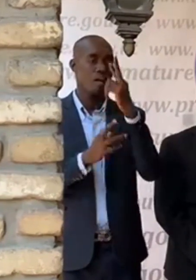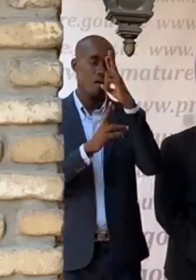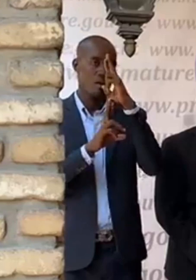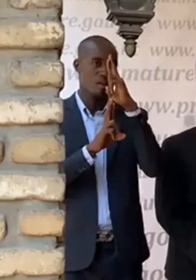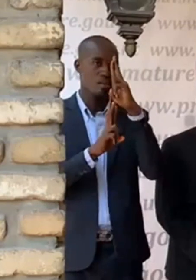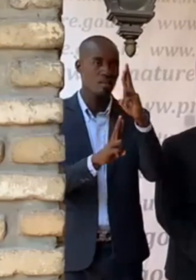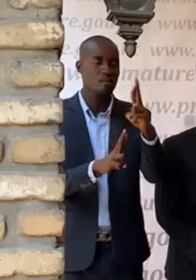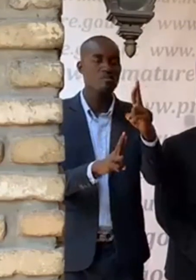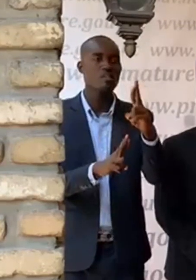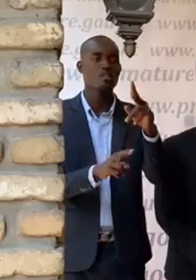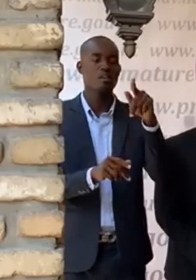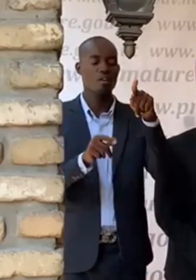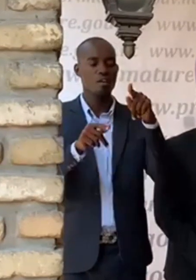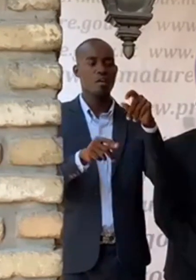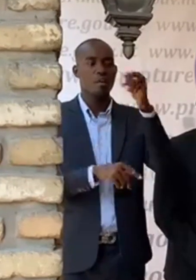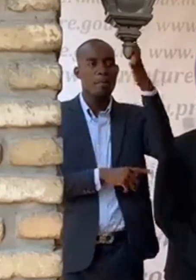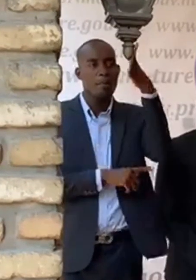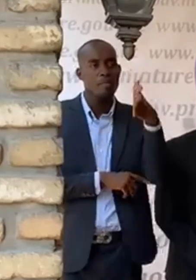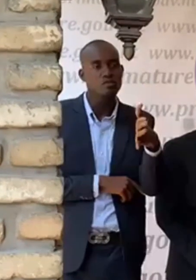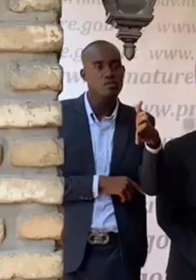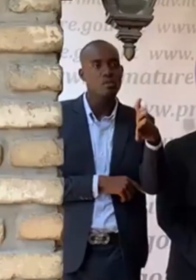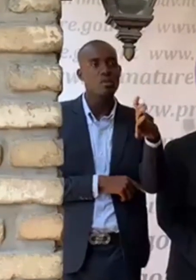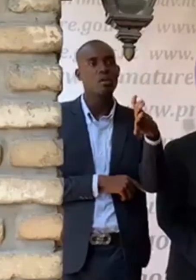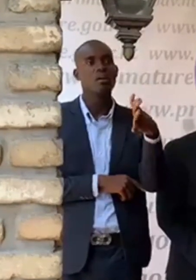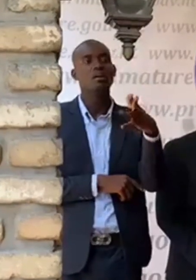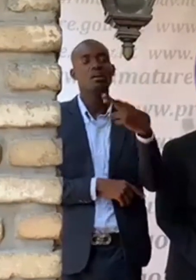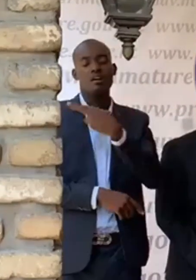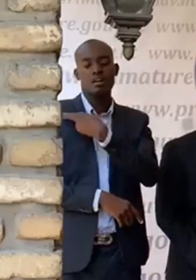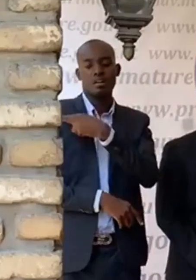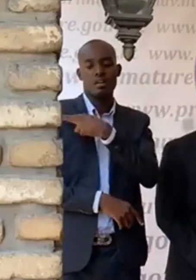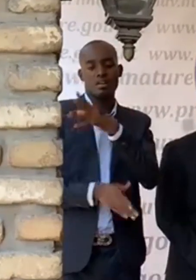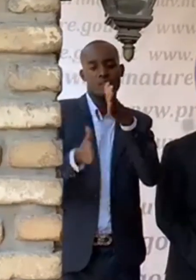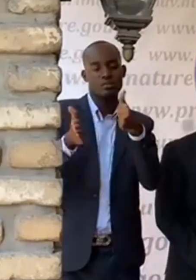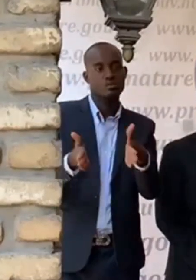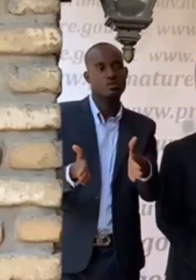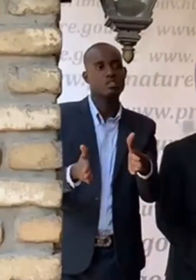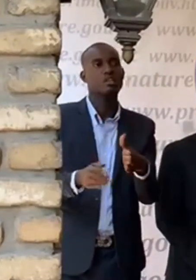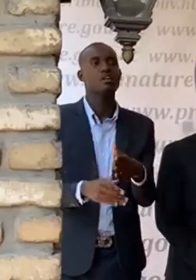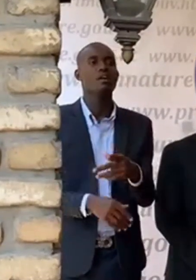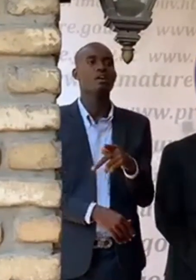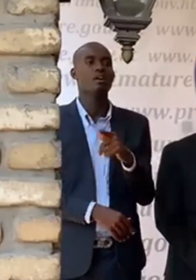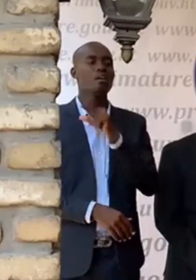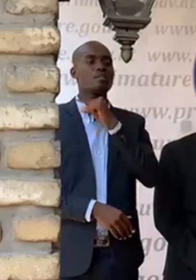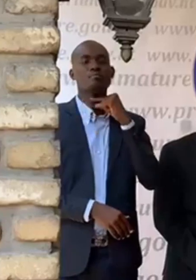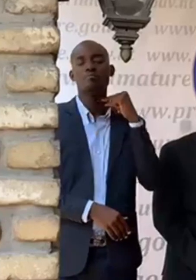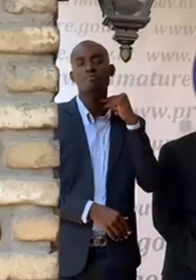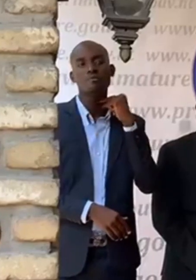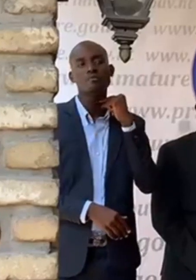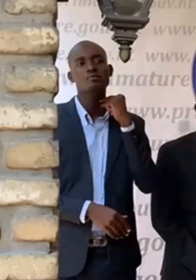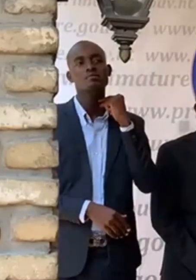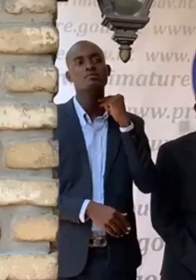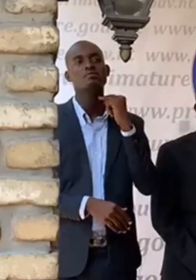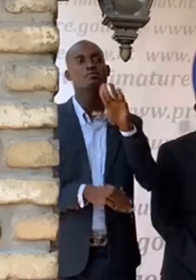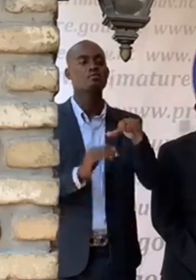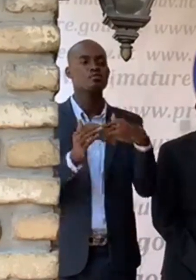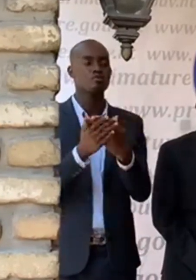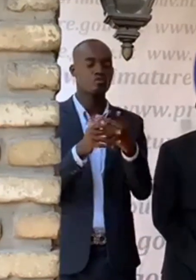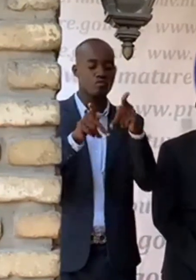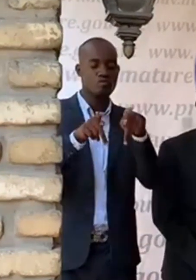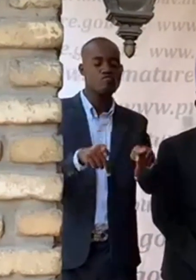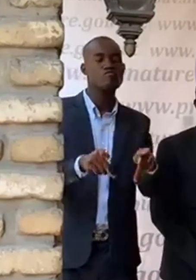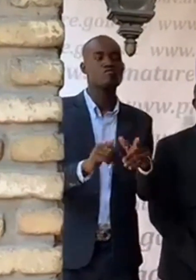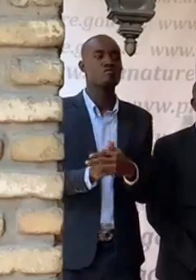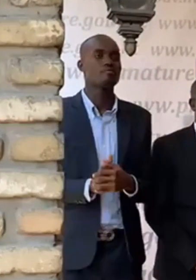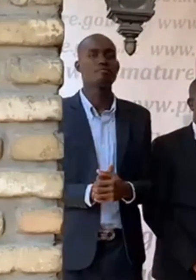pat porter pour pays a, pour qui ça genre de changement ça yo li pat déjà gagné yo nan Djakout li pour porter